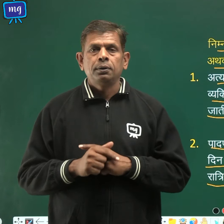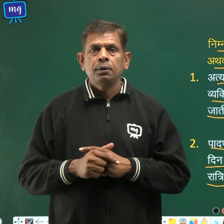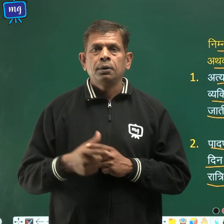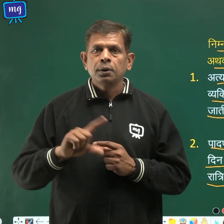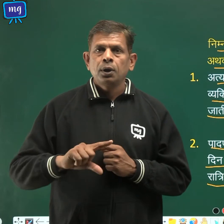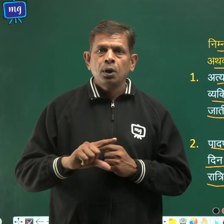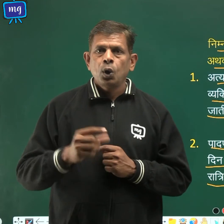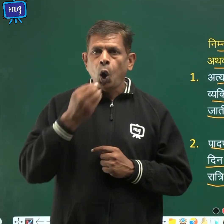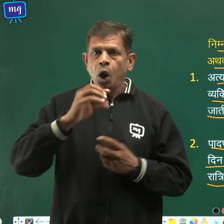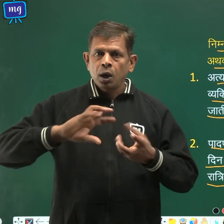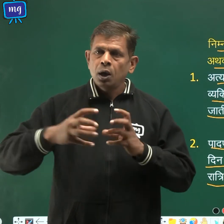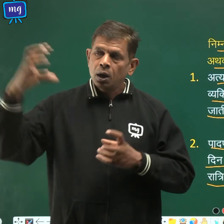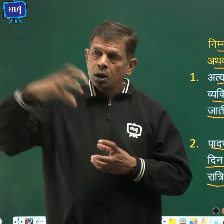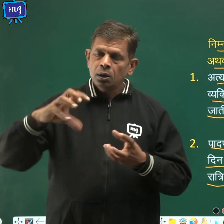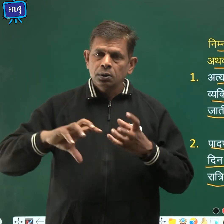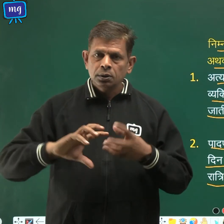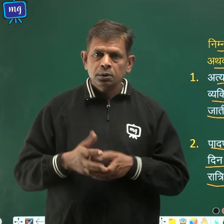कि प्रकाश संश्लेषण